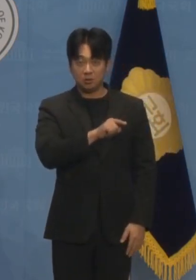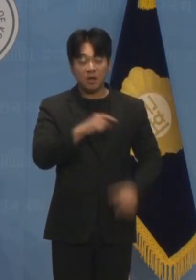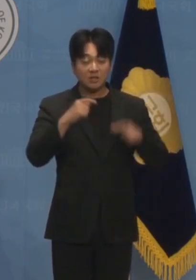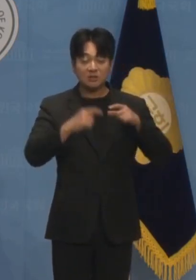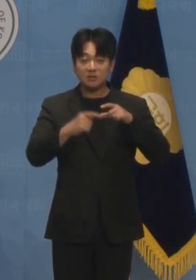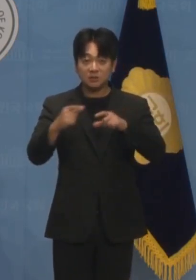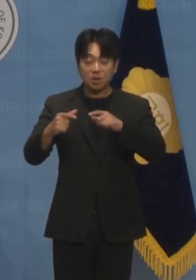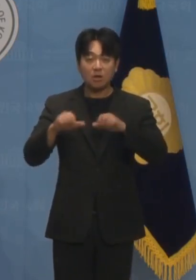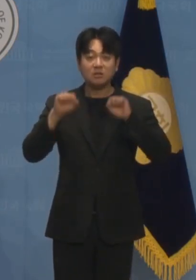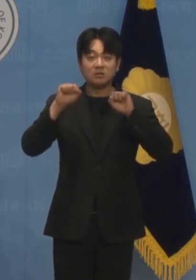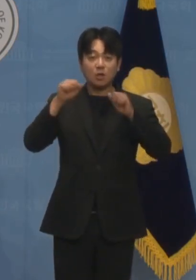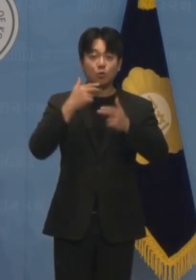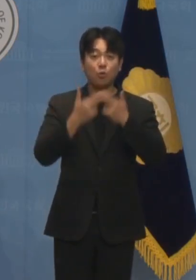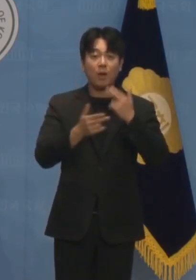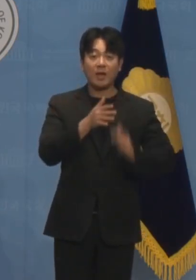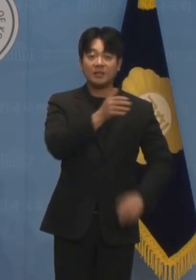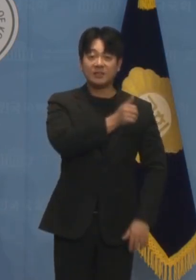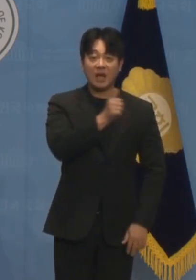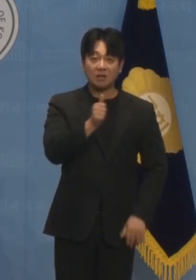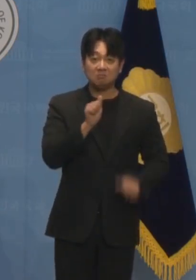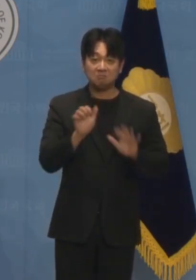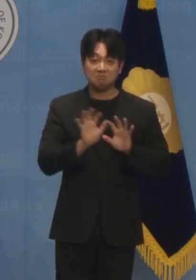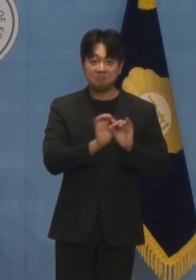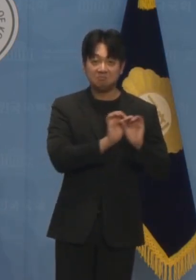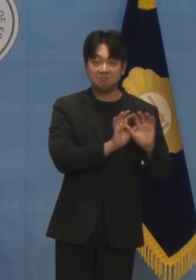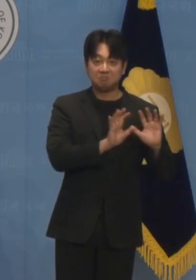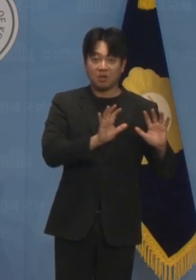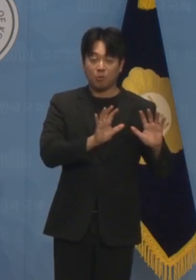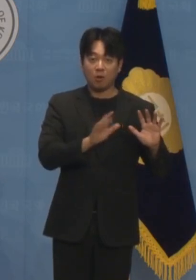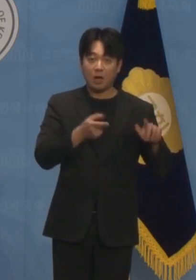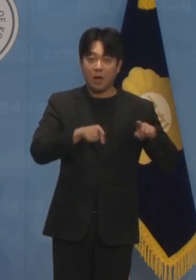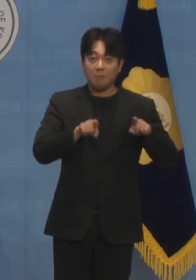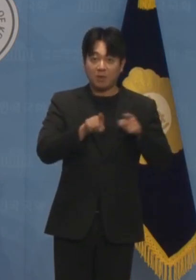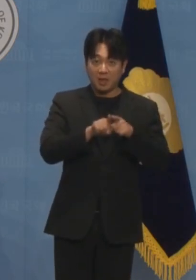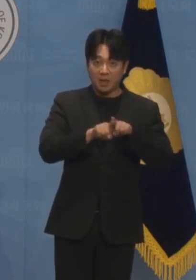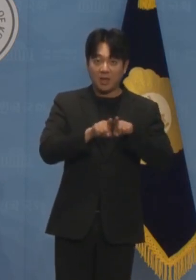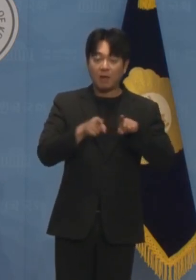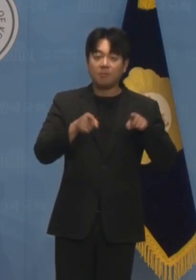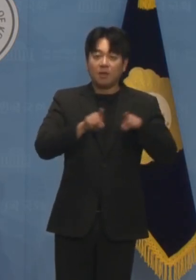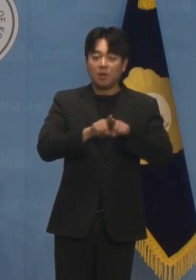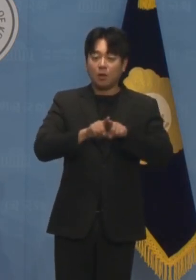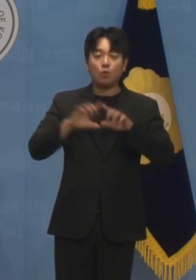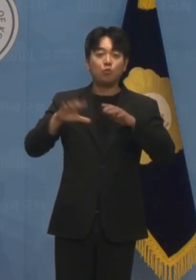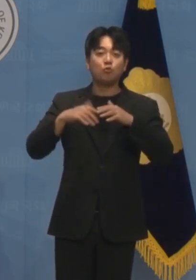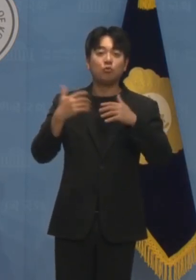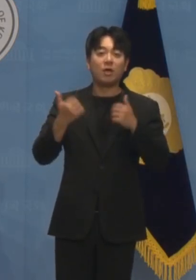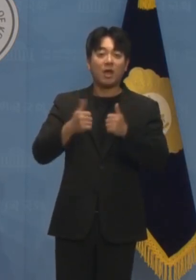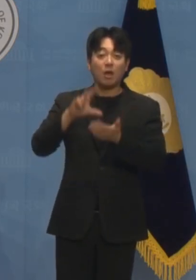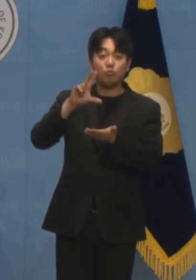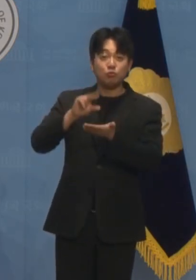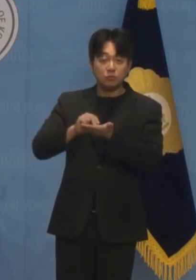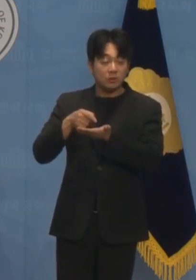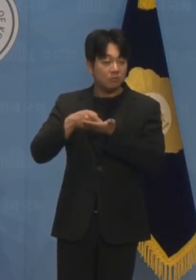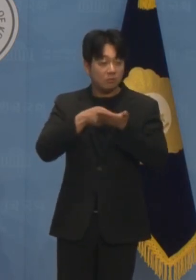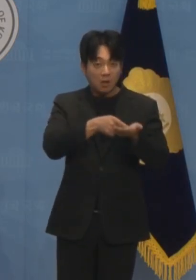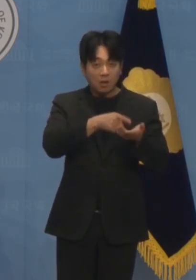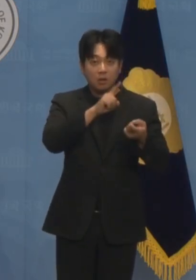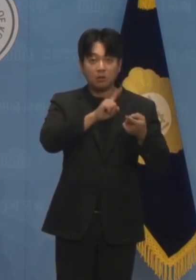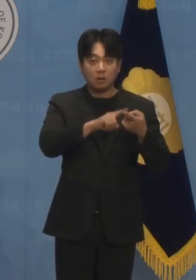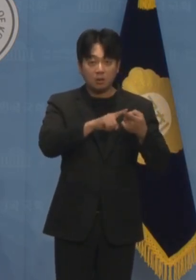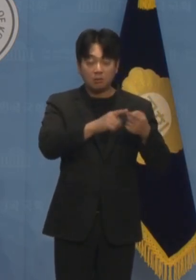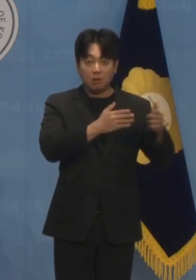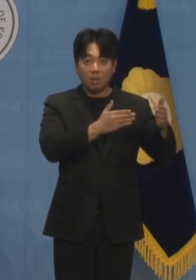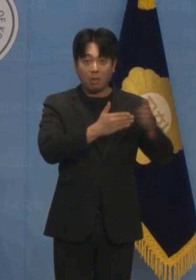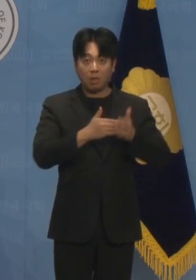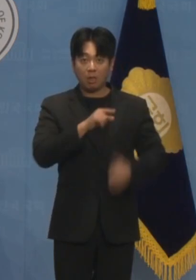등을 들러리로 세워두고 국회에서 지적된 문제들에 대해 터무니없는 변명으로